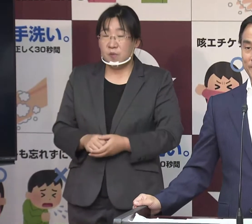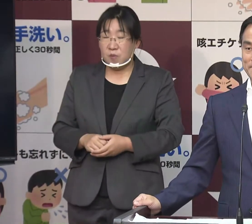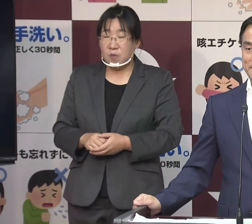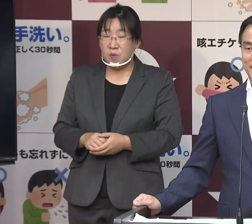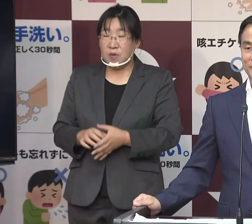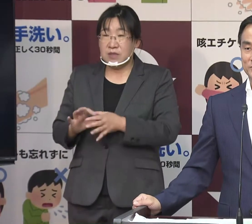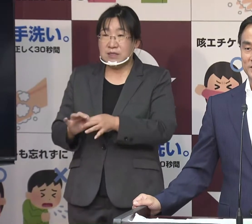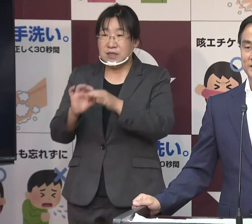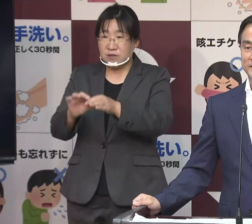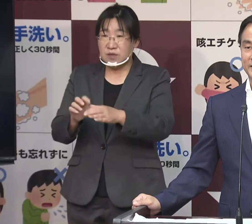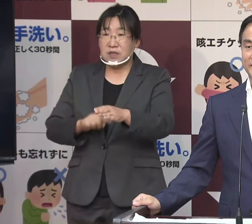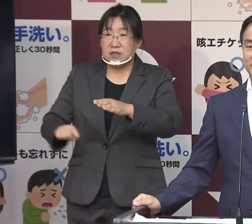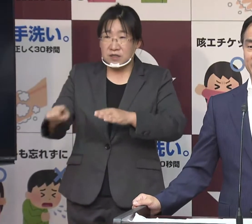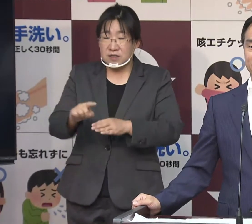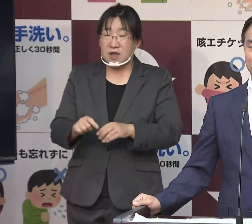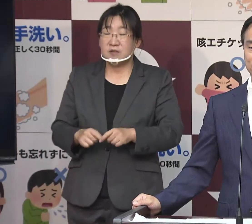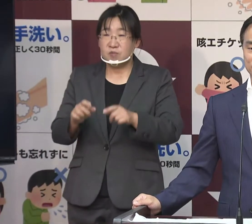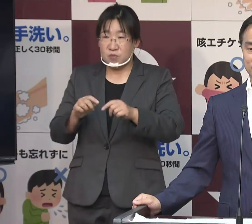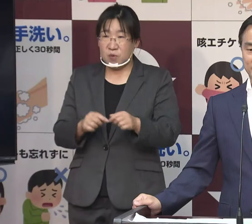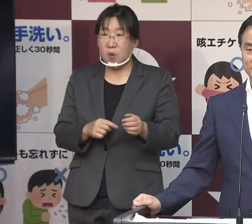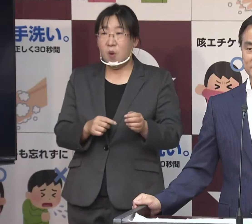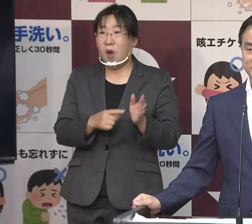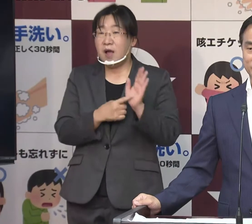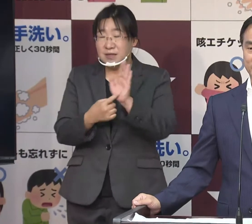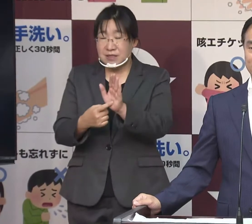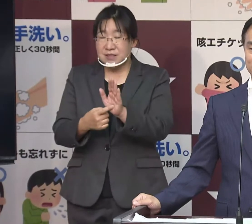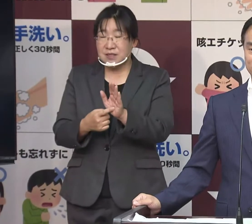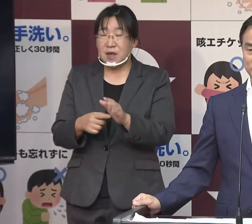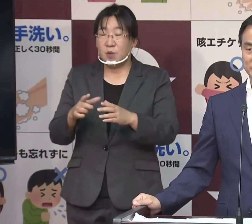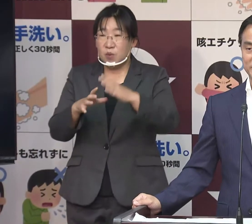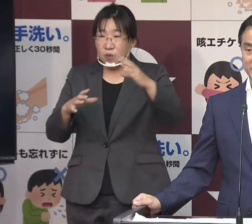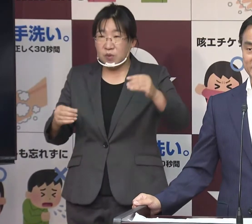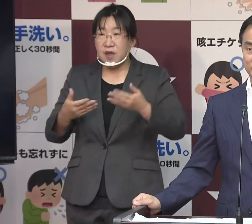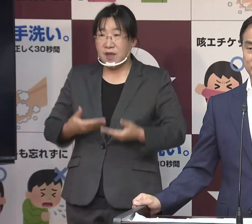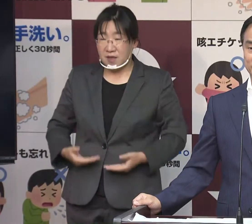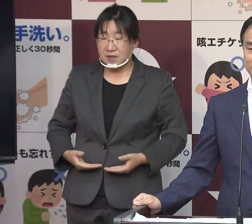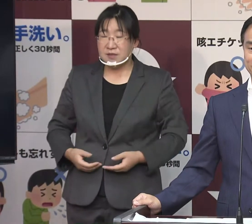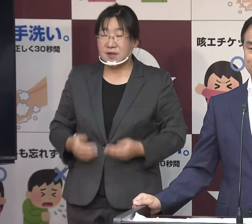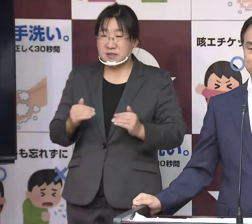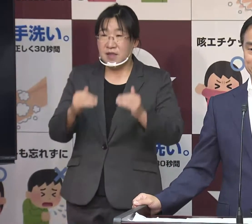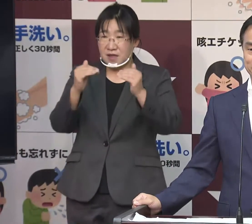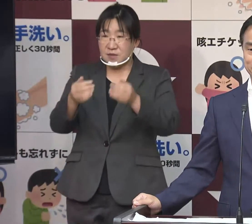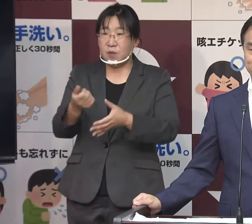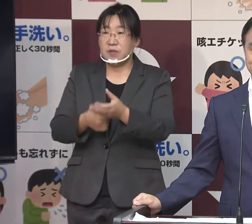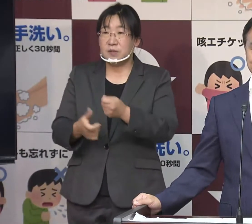ーシップを発揮していただいて、国民の安心ですとか、